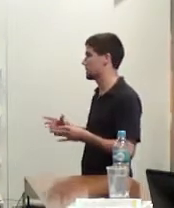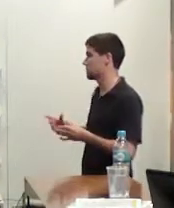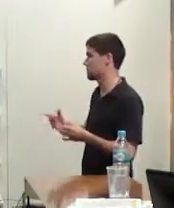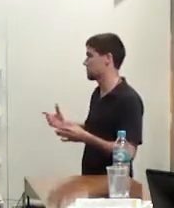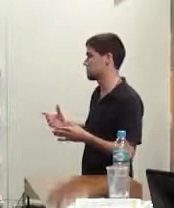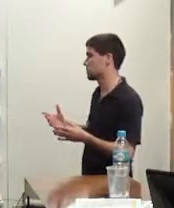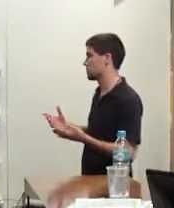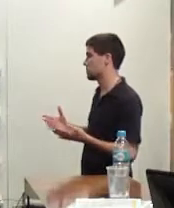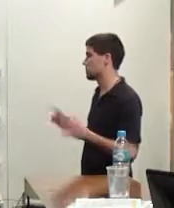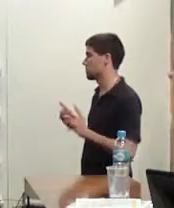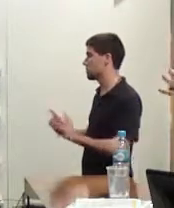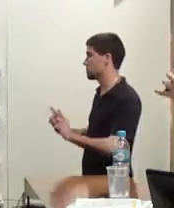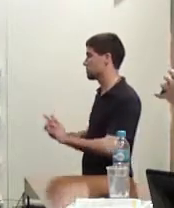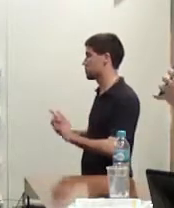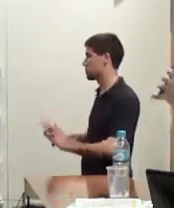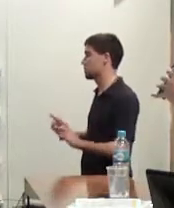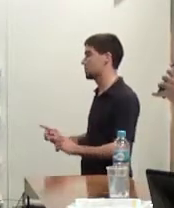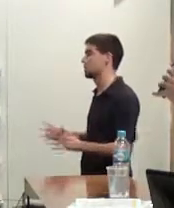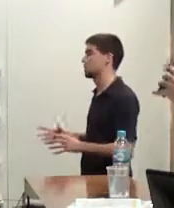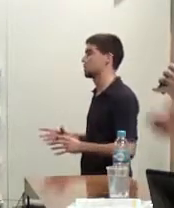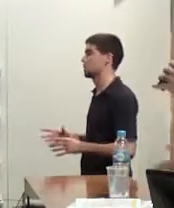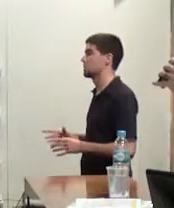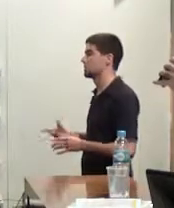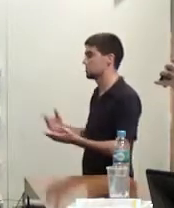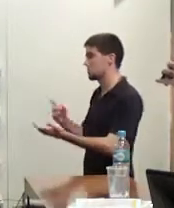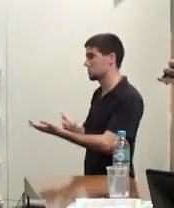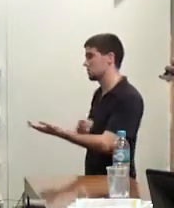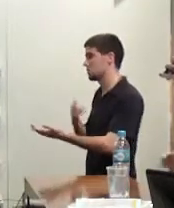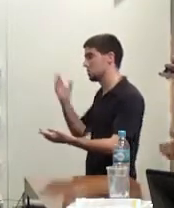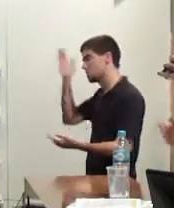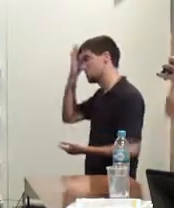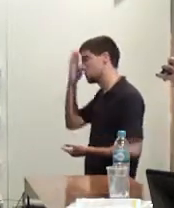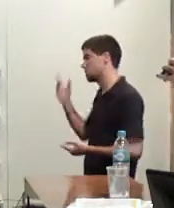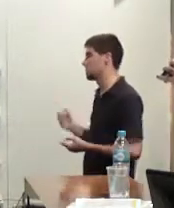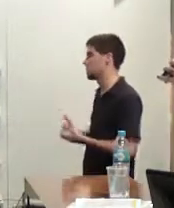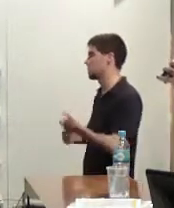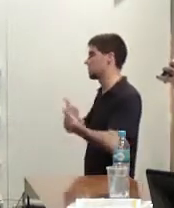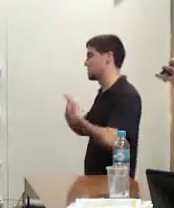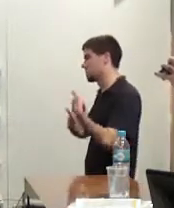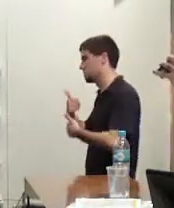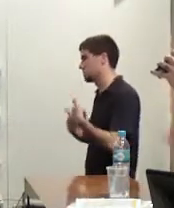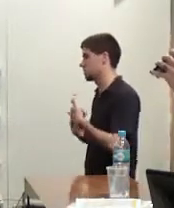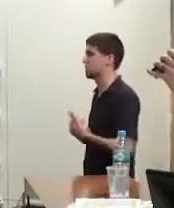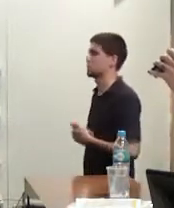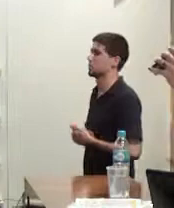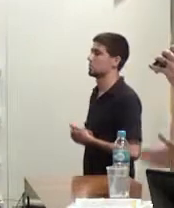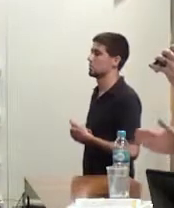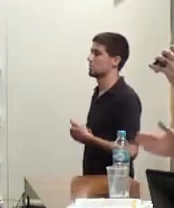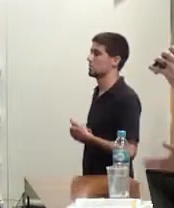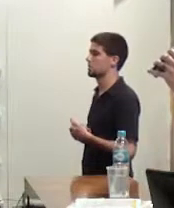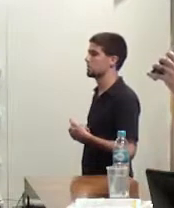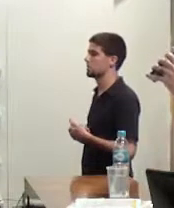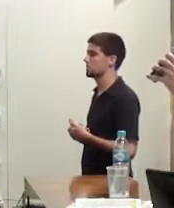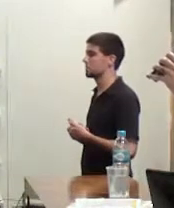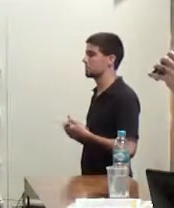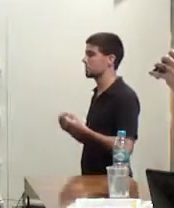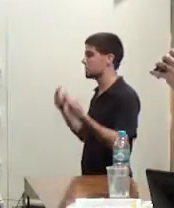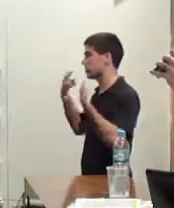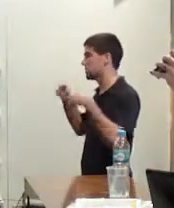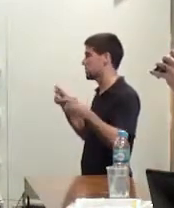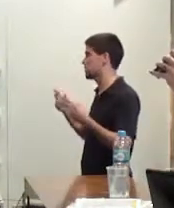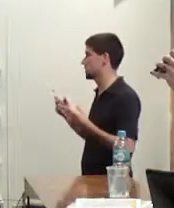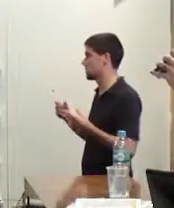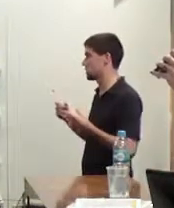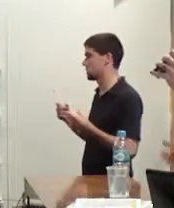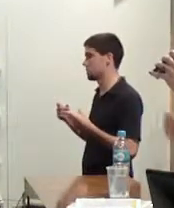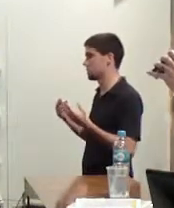otro aspecto, quisiera subrayar que nosotros criticamos de alguna manera al gobierno de la ciudad y a la actual gestión